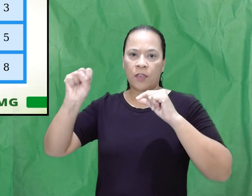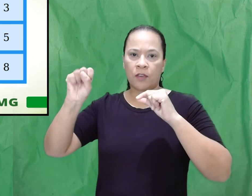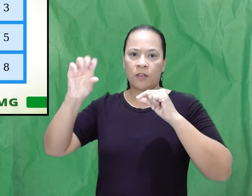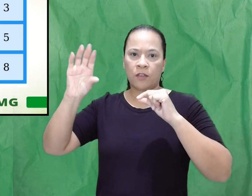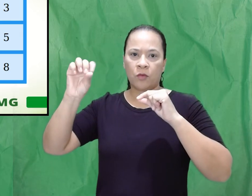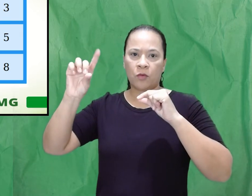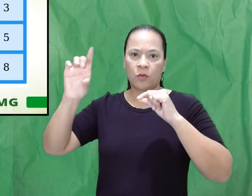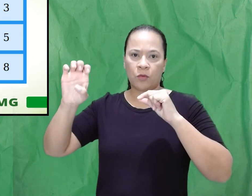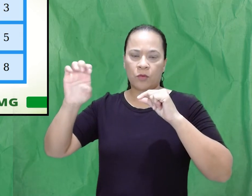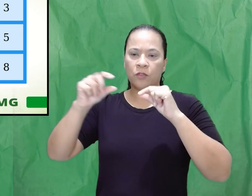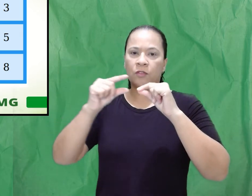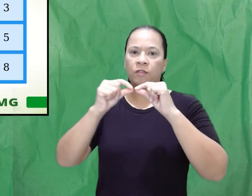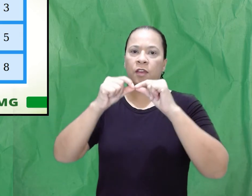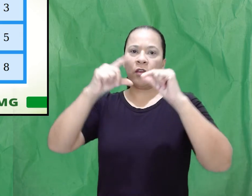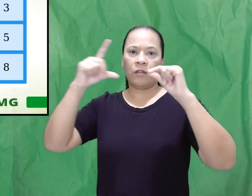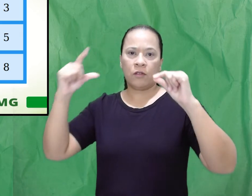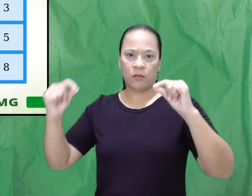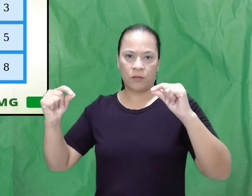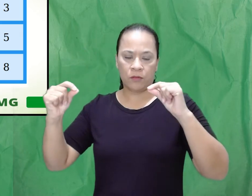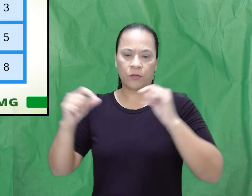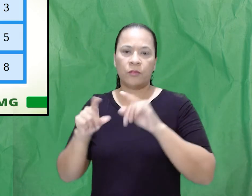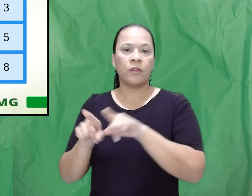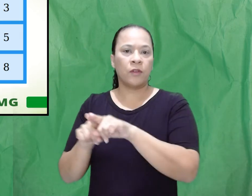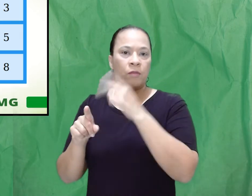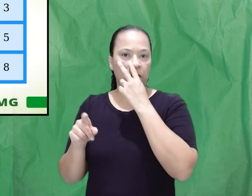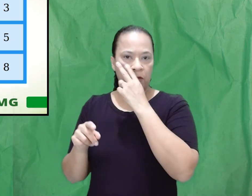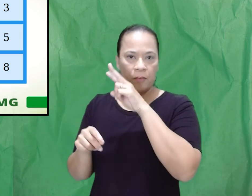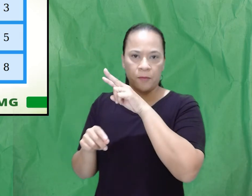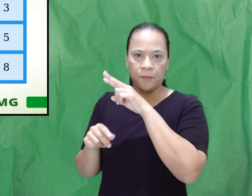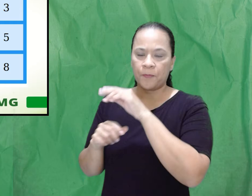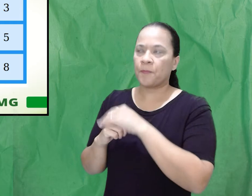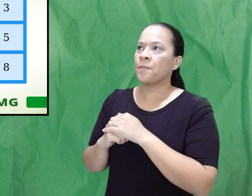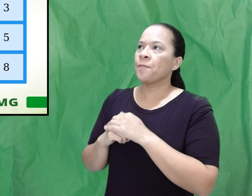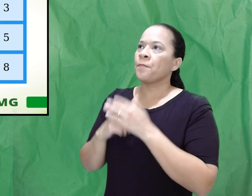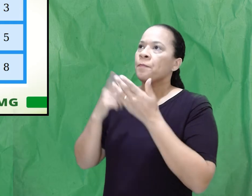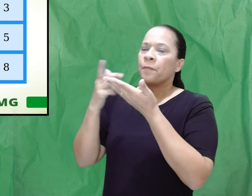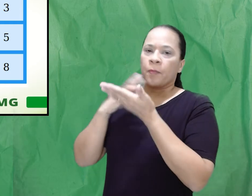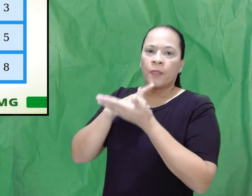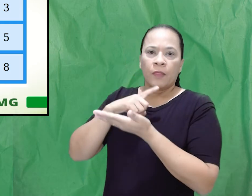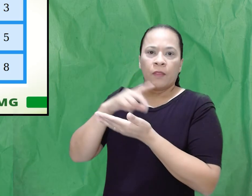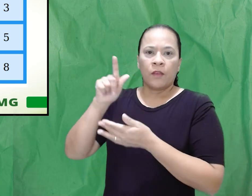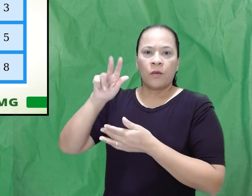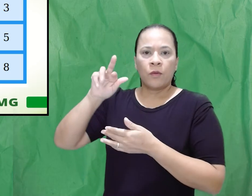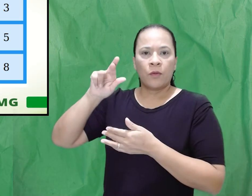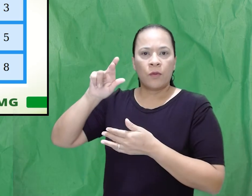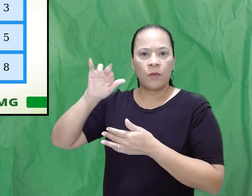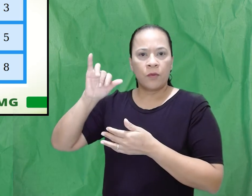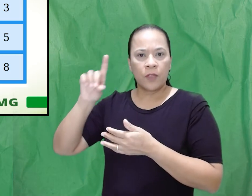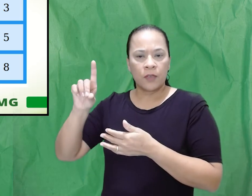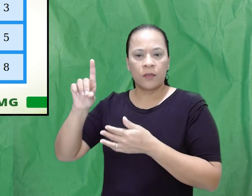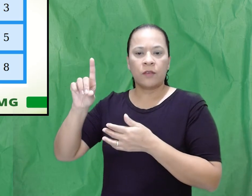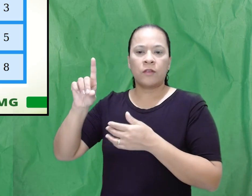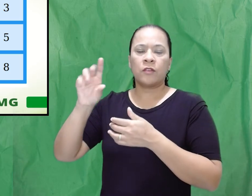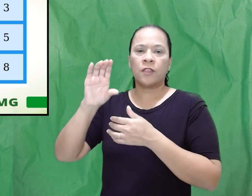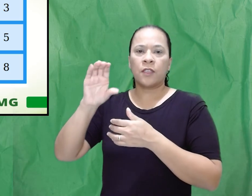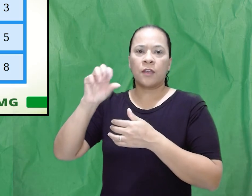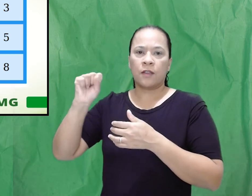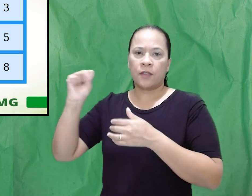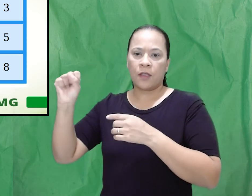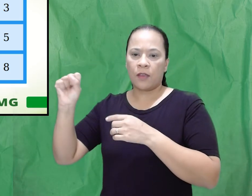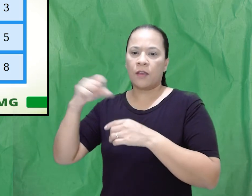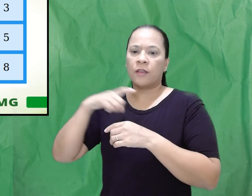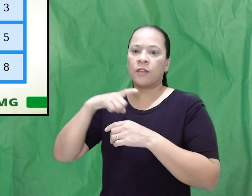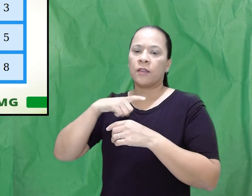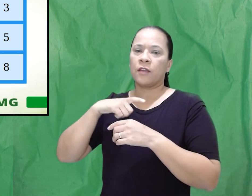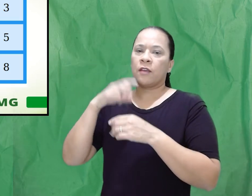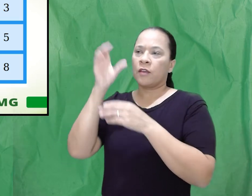de layout que eu posso utilizar, que é o Grid CSS, onde ele é um sistema baseado em grid, onde tem também linhas em coluna. Agora veja aqui